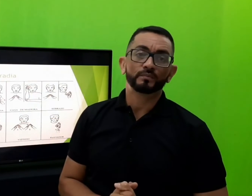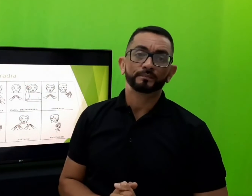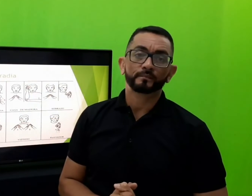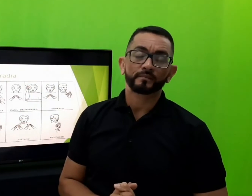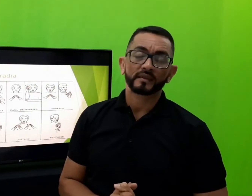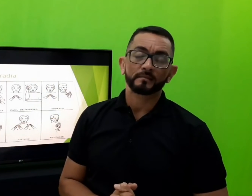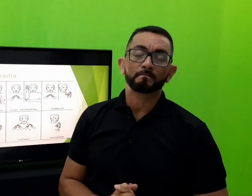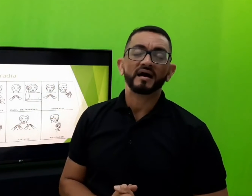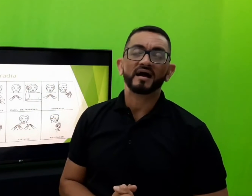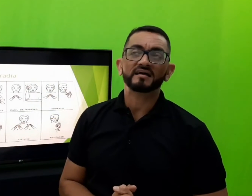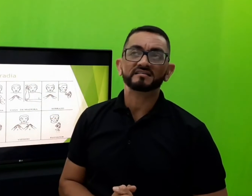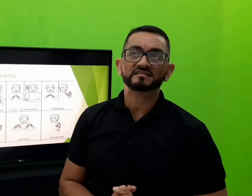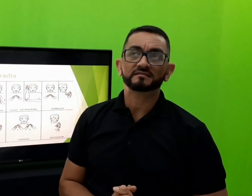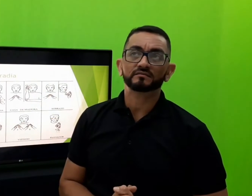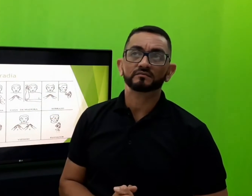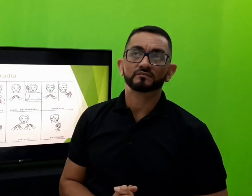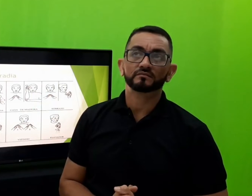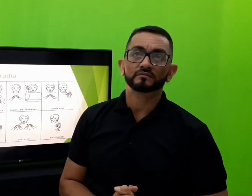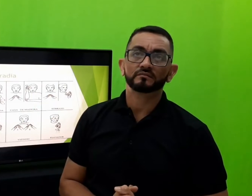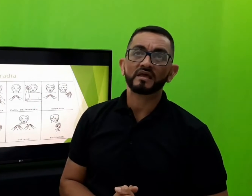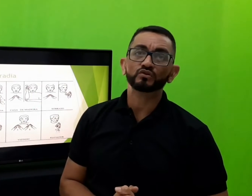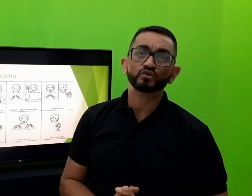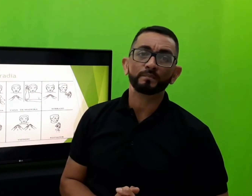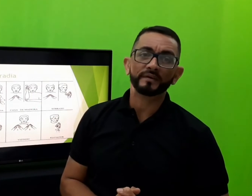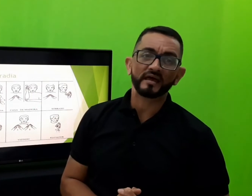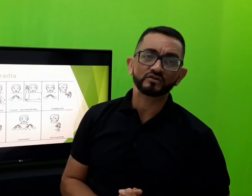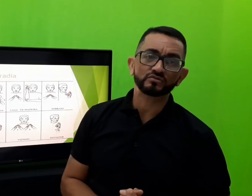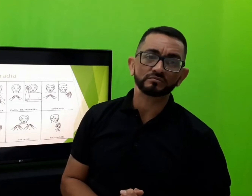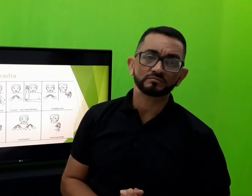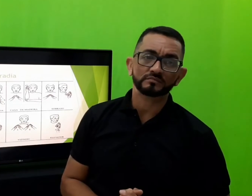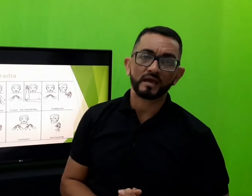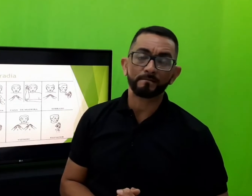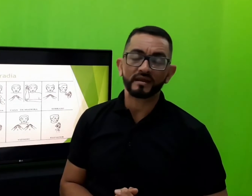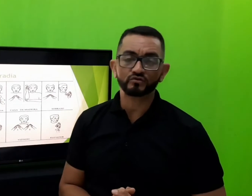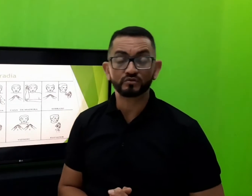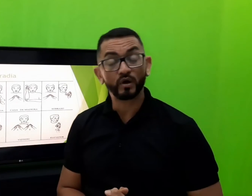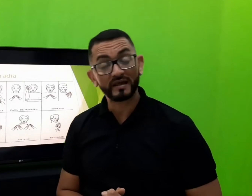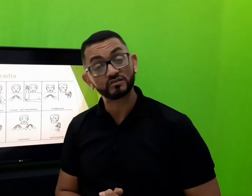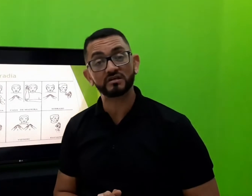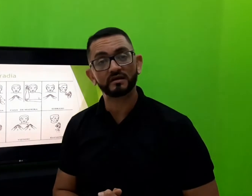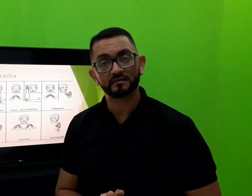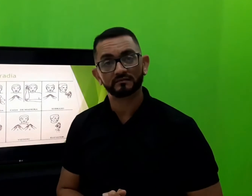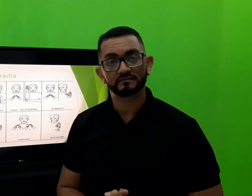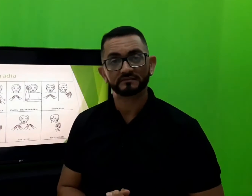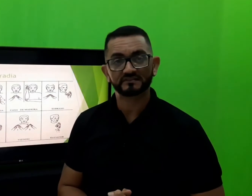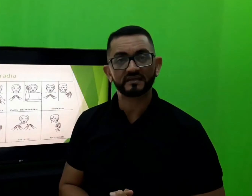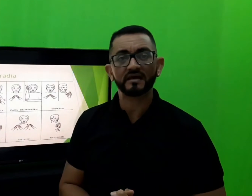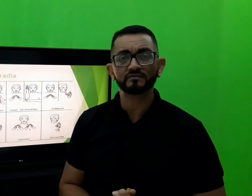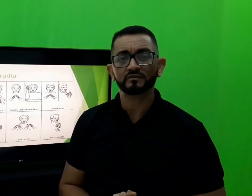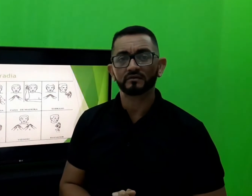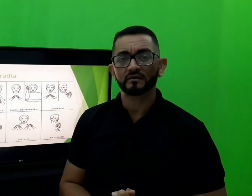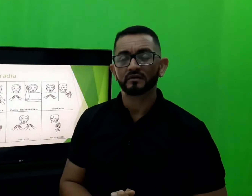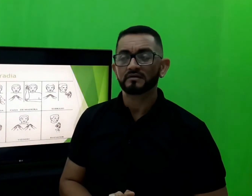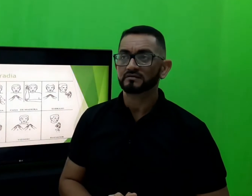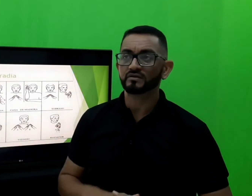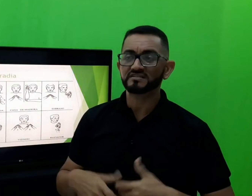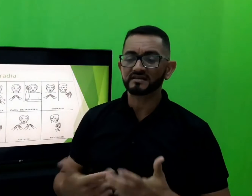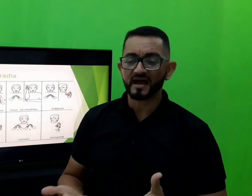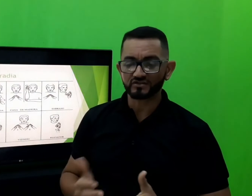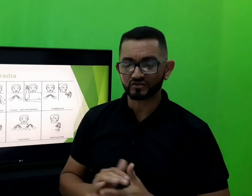Professor, mas nem todo prédio é prédio de moradia. Certo? Então, nesse caso, se eu